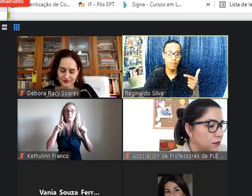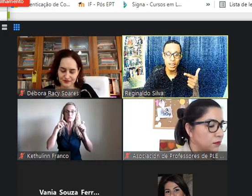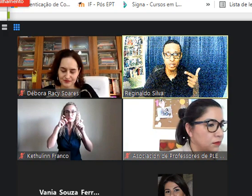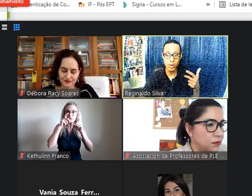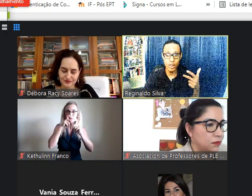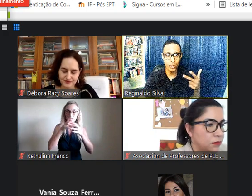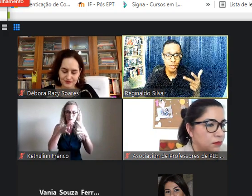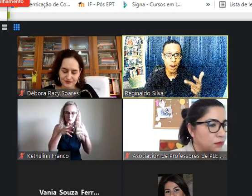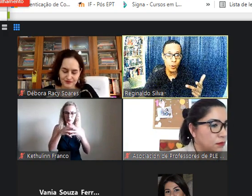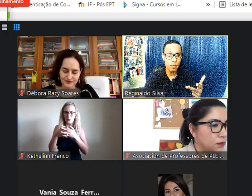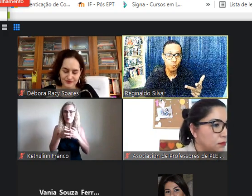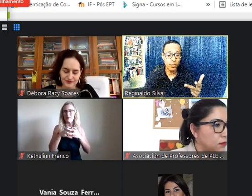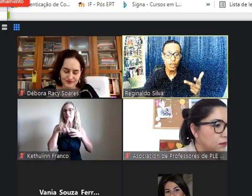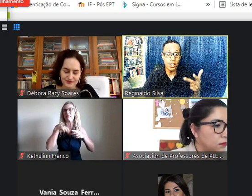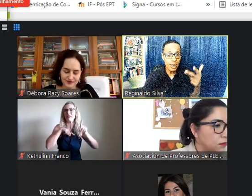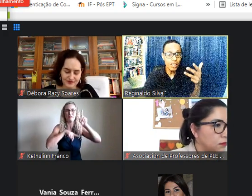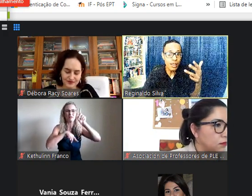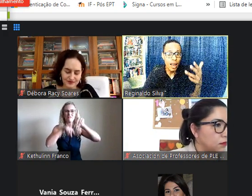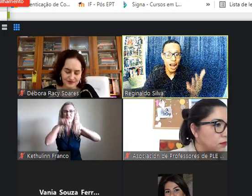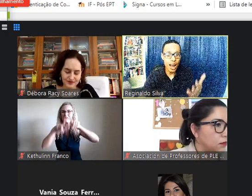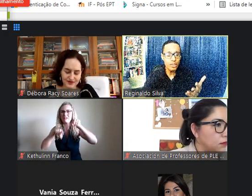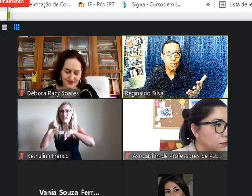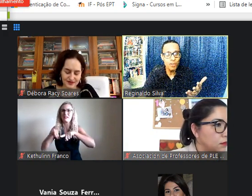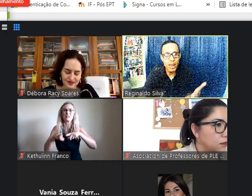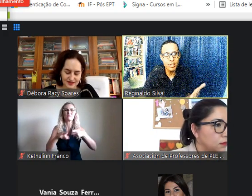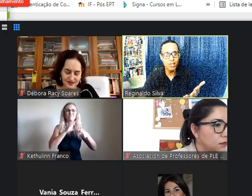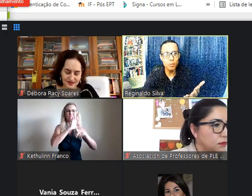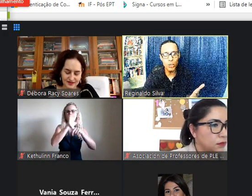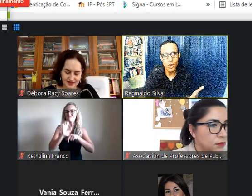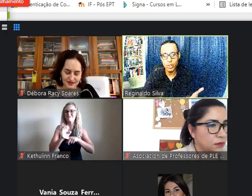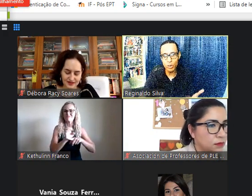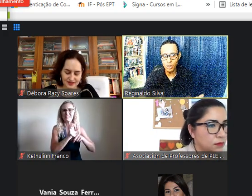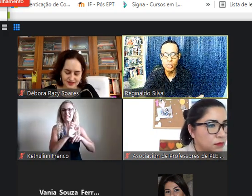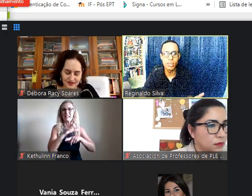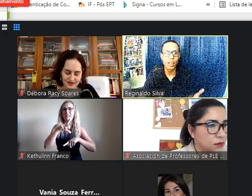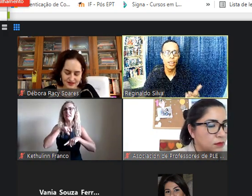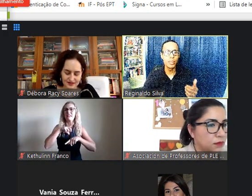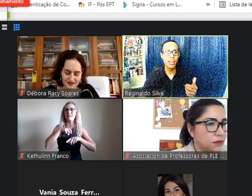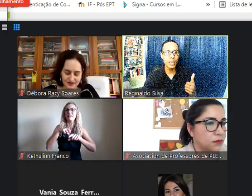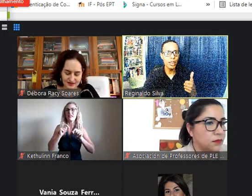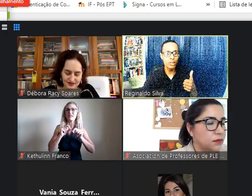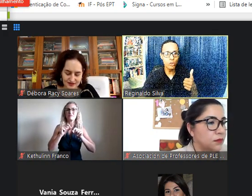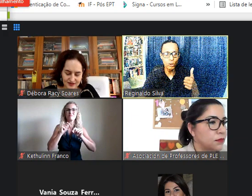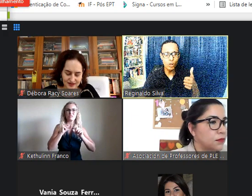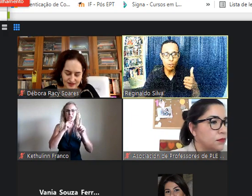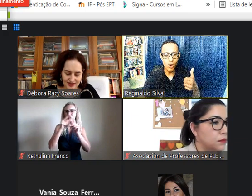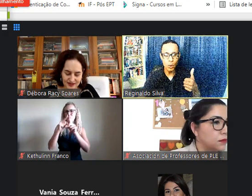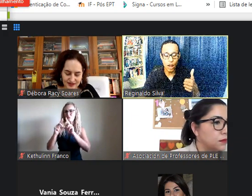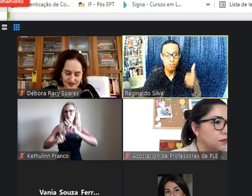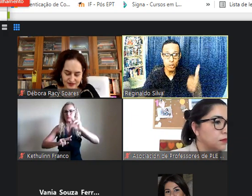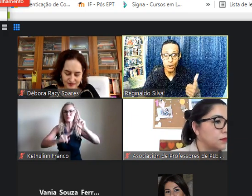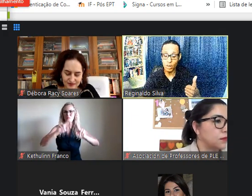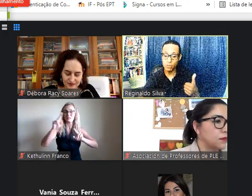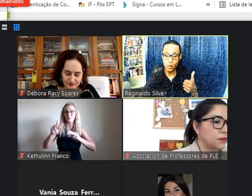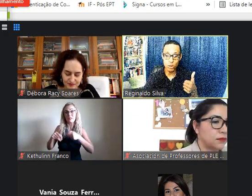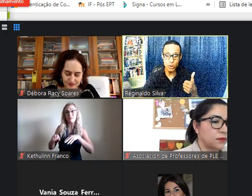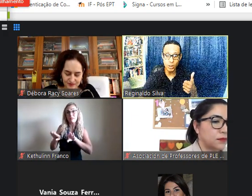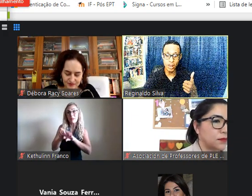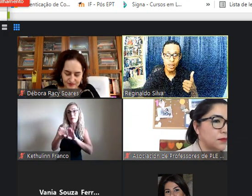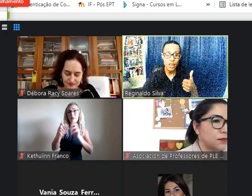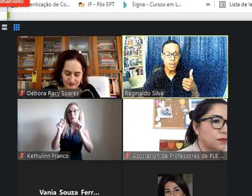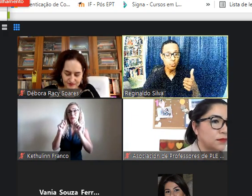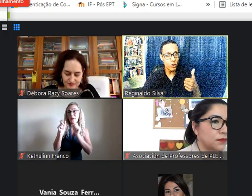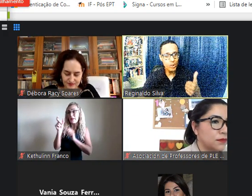a variação regional e as diferenças de pessoas surdas. Tem aquele surdo que ficou, a pessoa que ficou